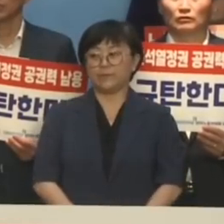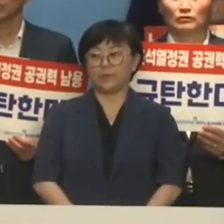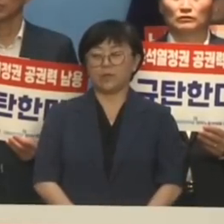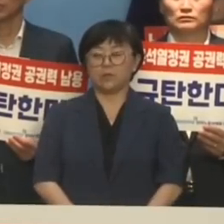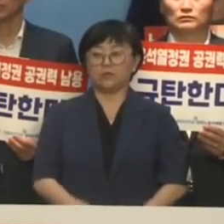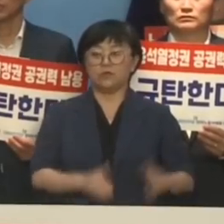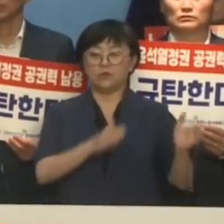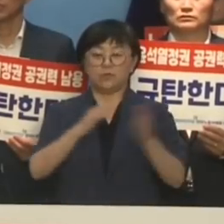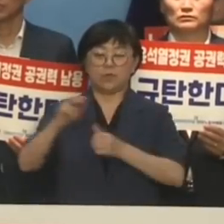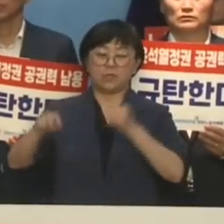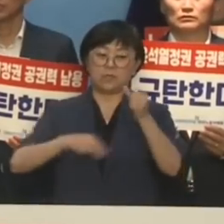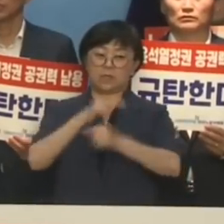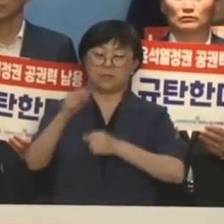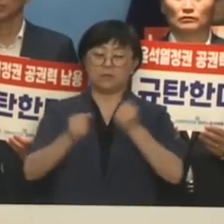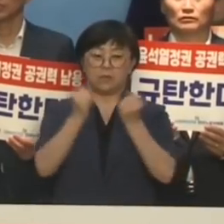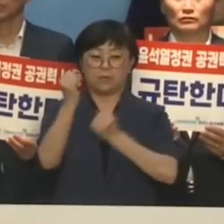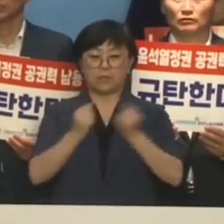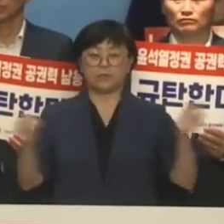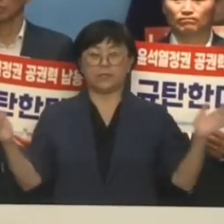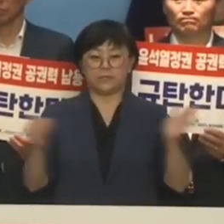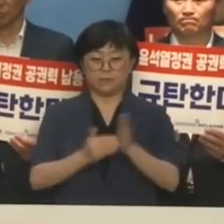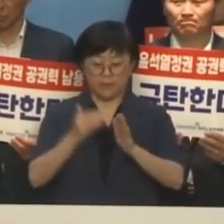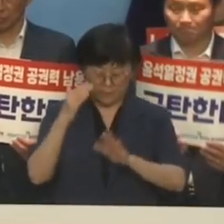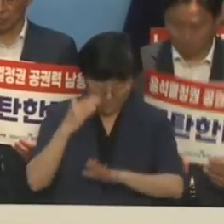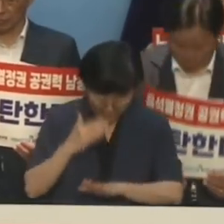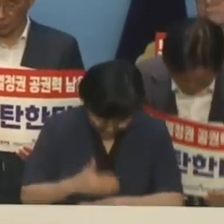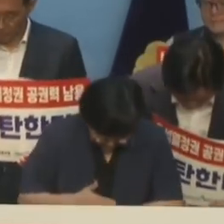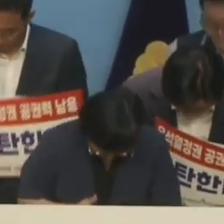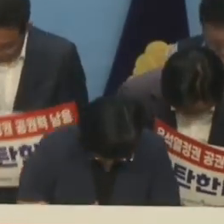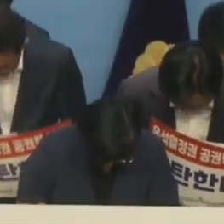당부드립니다. 이것으로 준비한 기자회견을 모두 마치도록 하겠습니다. 감사합니다. 감사합니다.